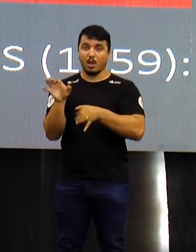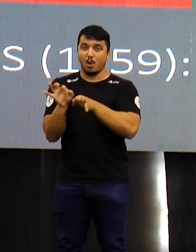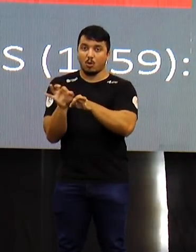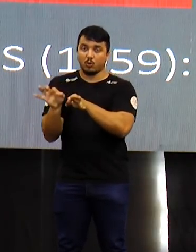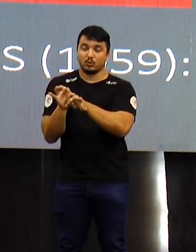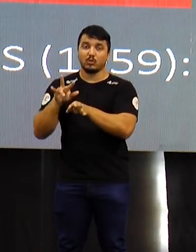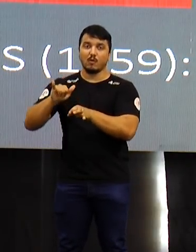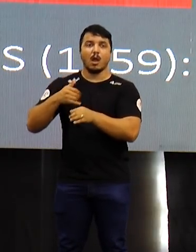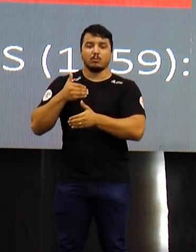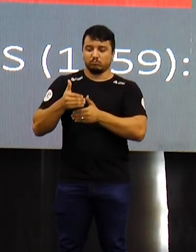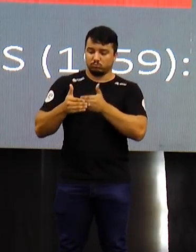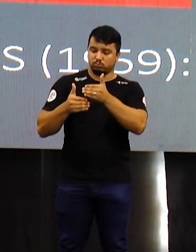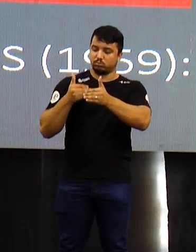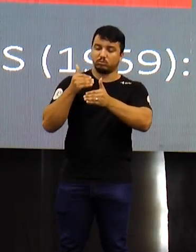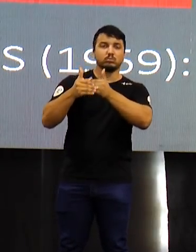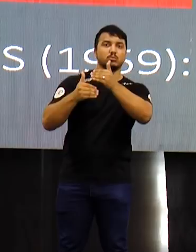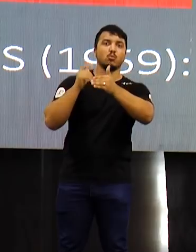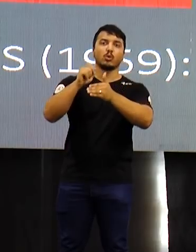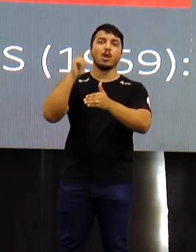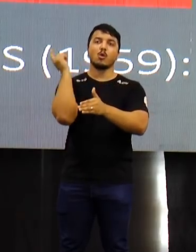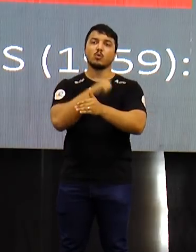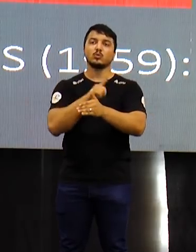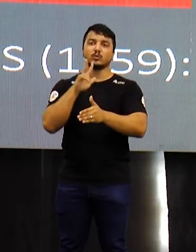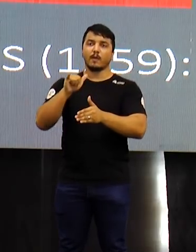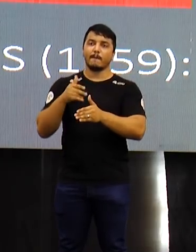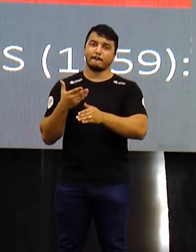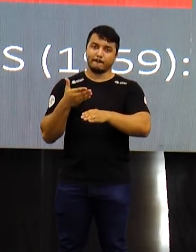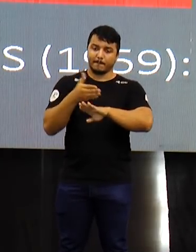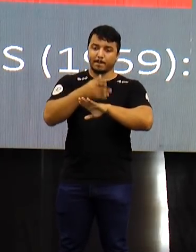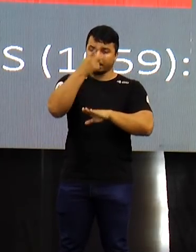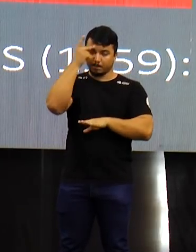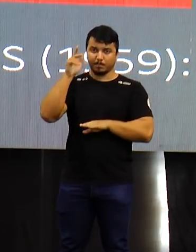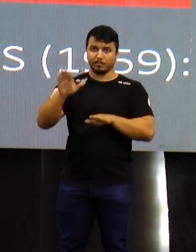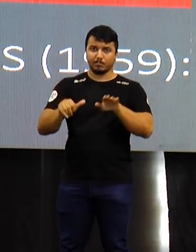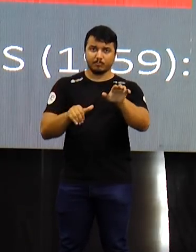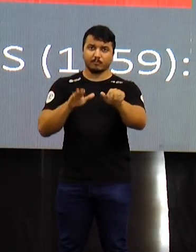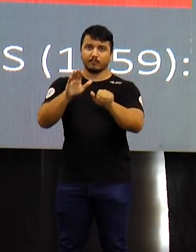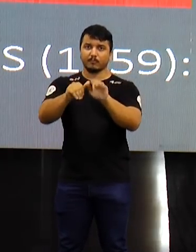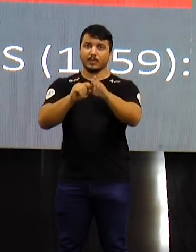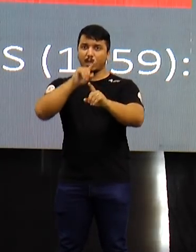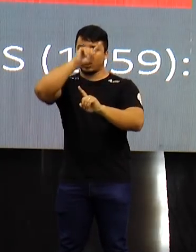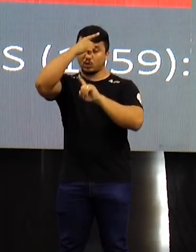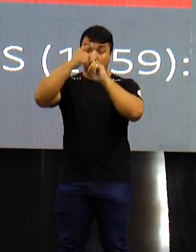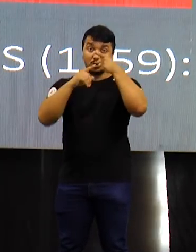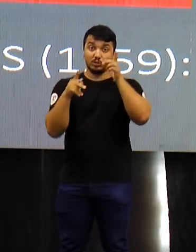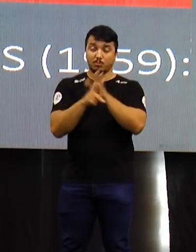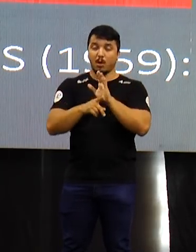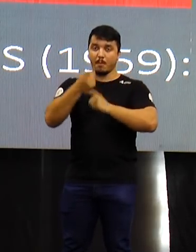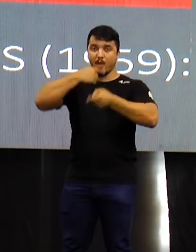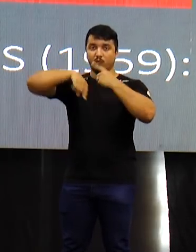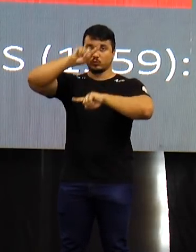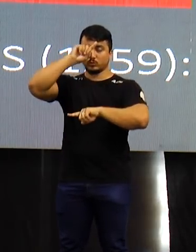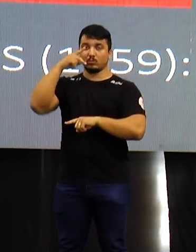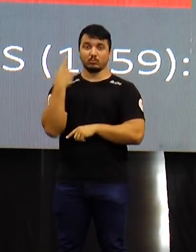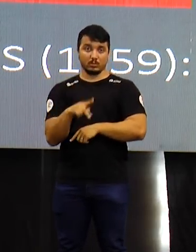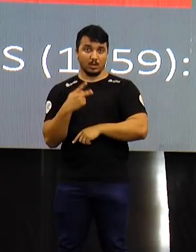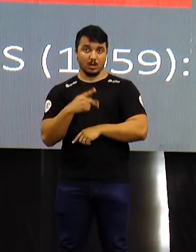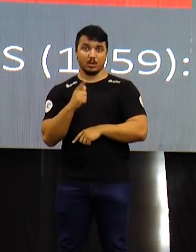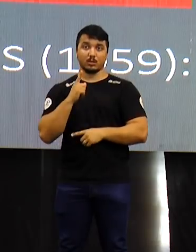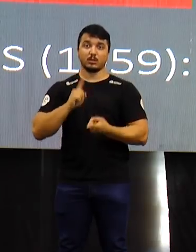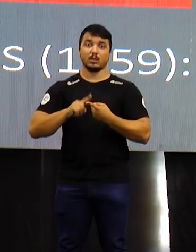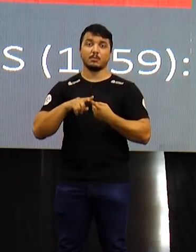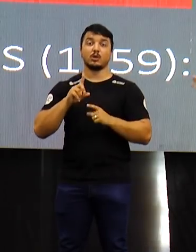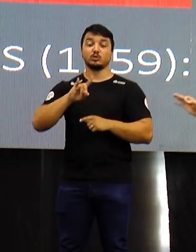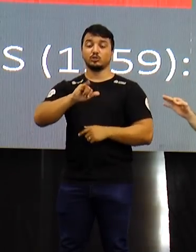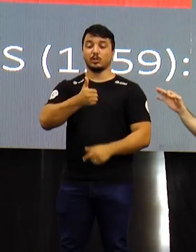vão gradativamente conquistando adeptos à ideologia revolucionária deles, até que no